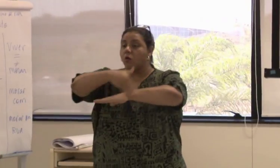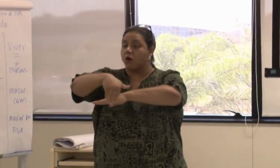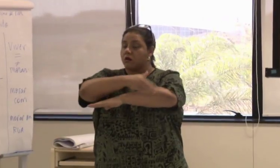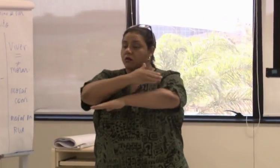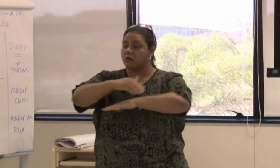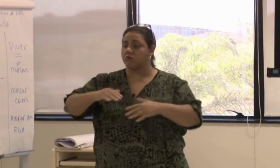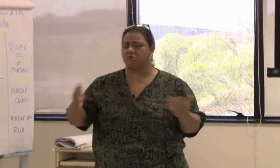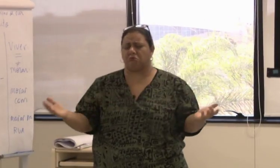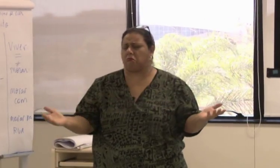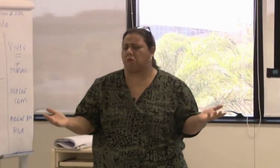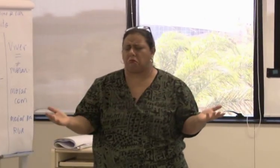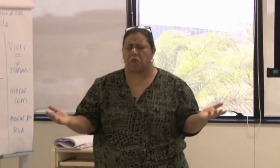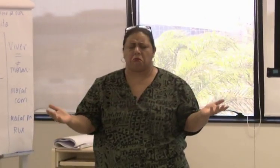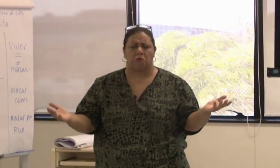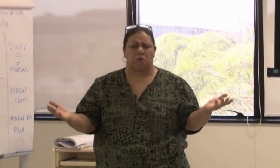rua.